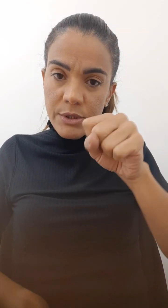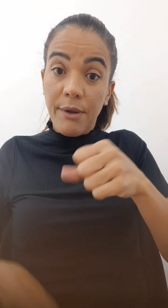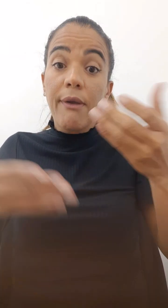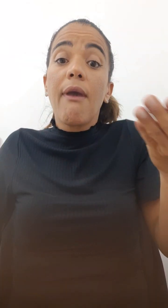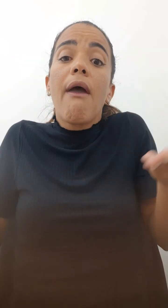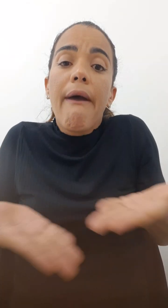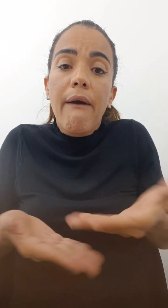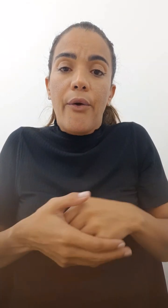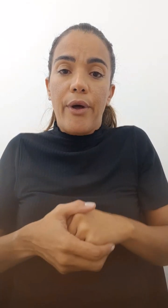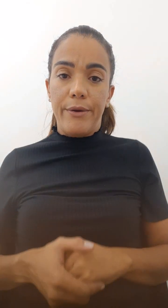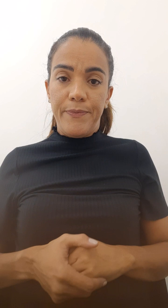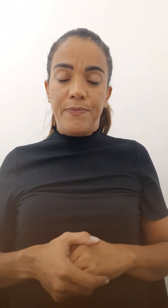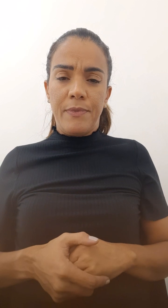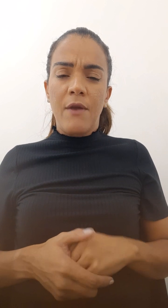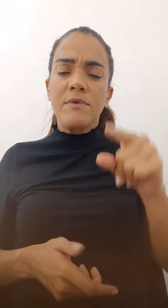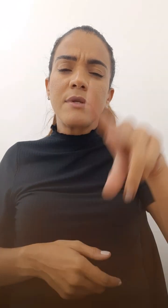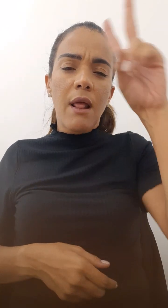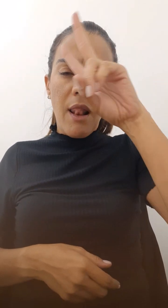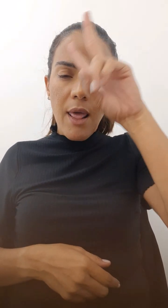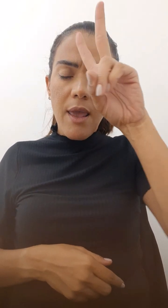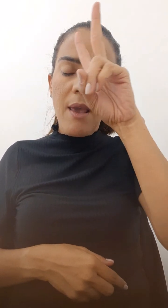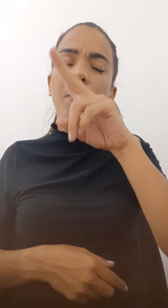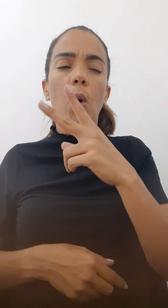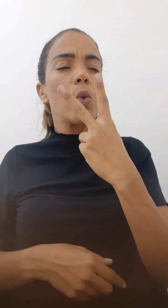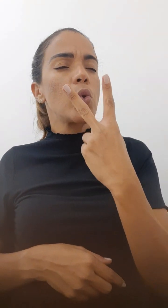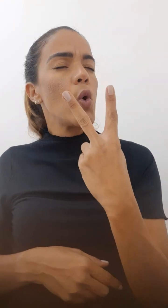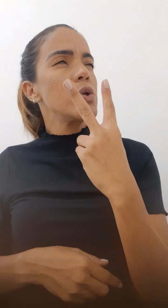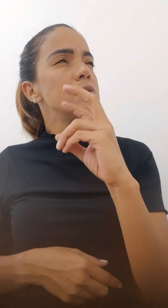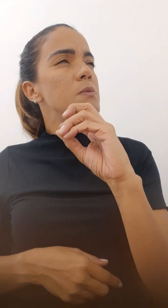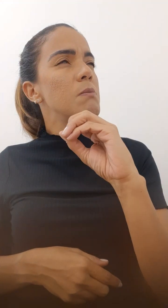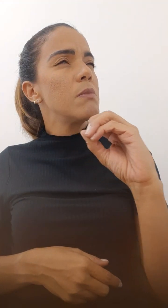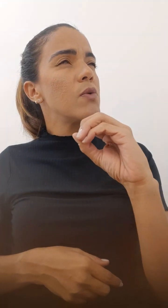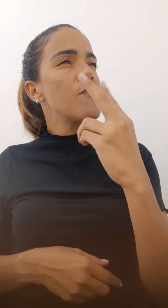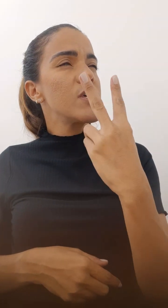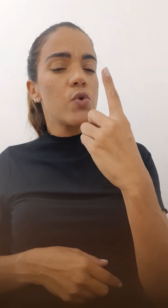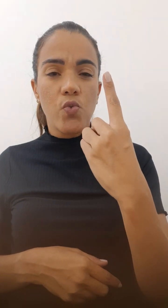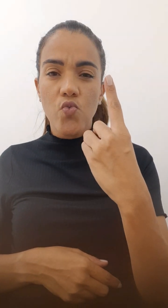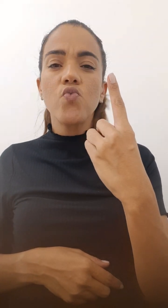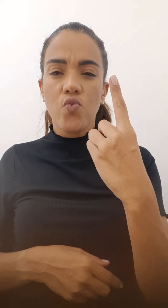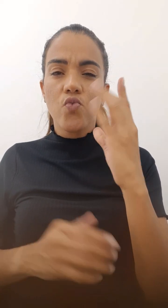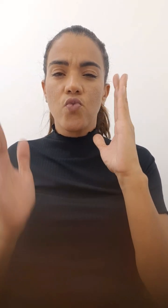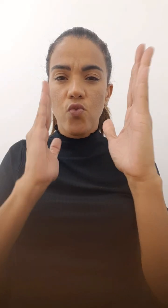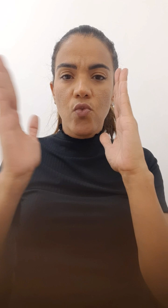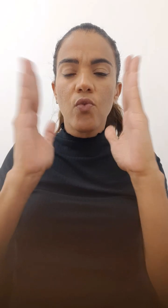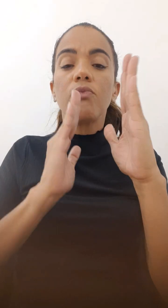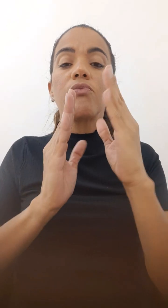protege. Mas e agora? Vocês lembram muito bem, acho que em 2021, mais ou menos nesse